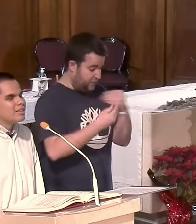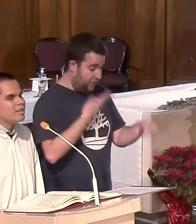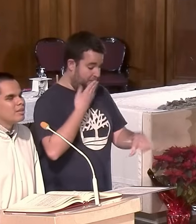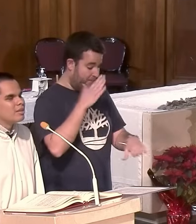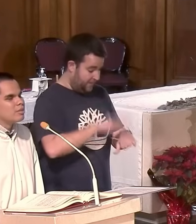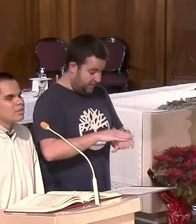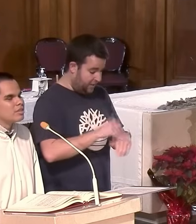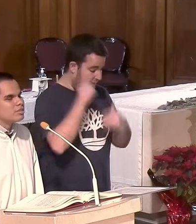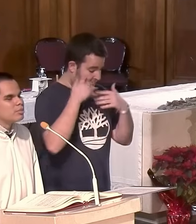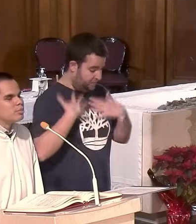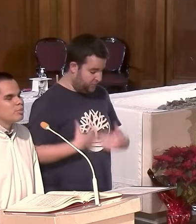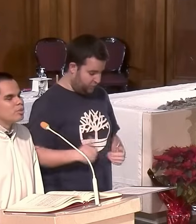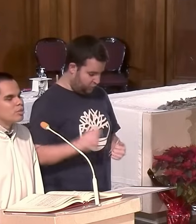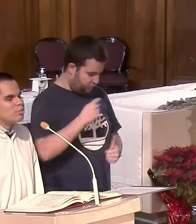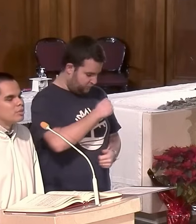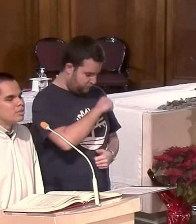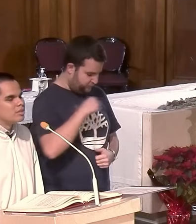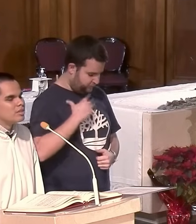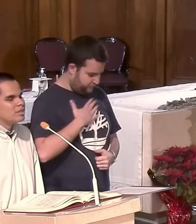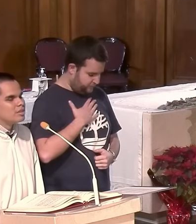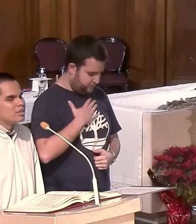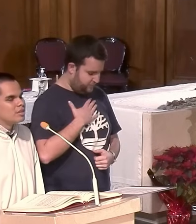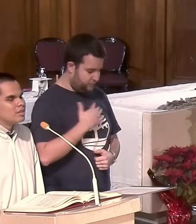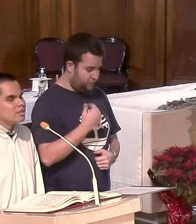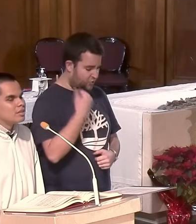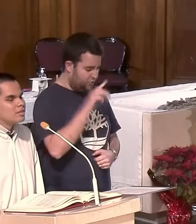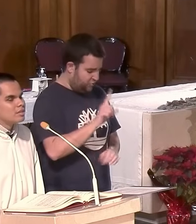peca contra su propio cuerpo.